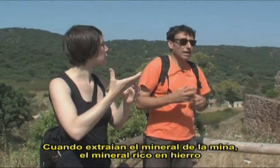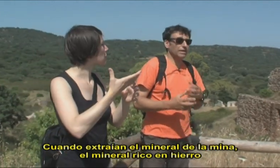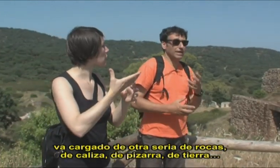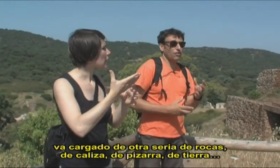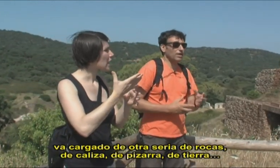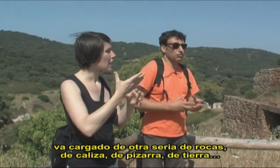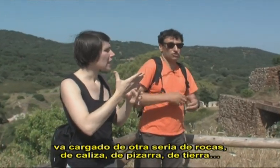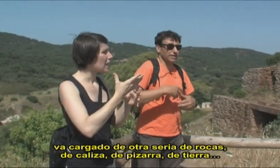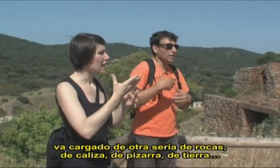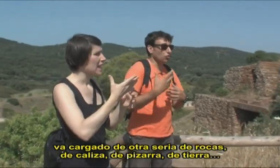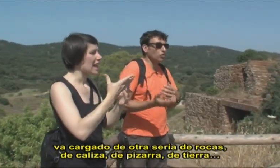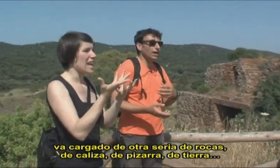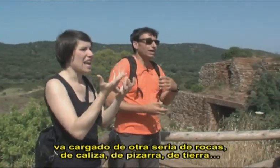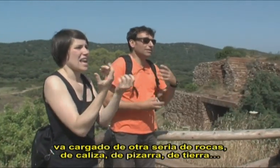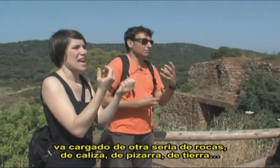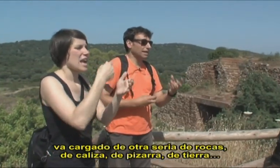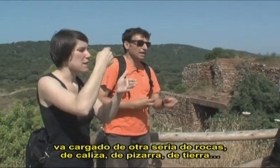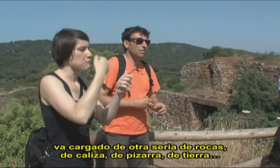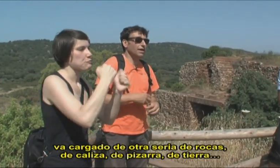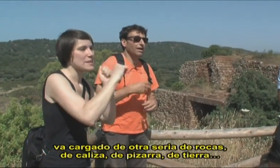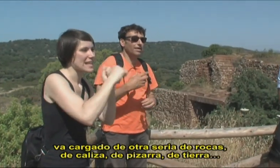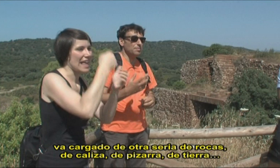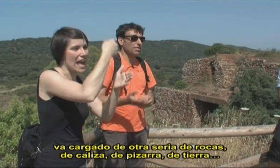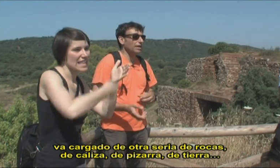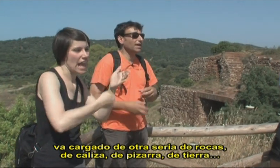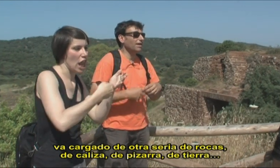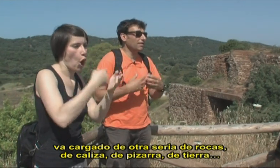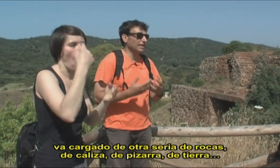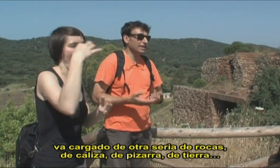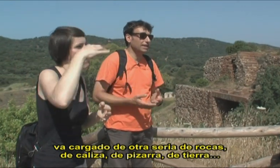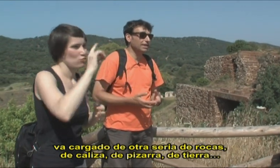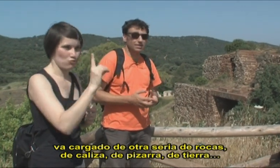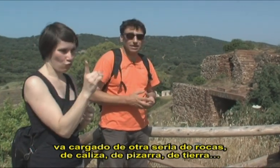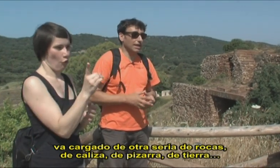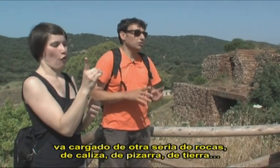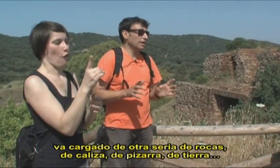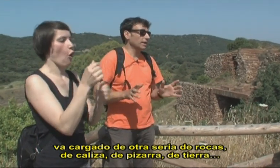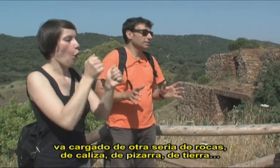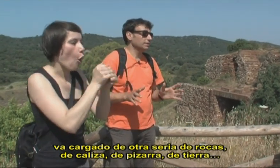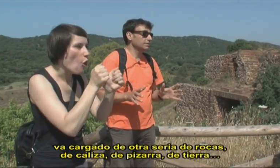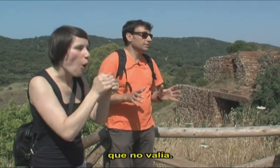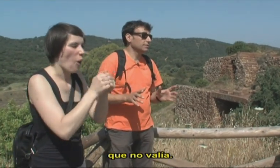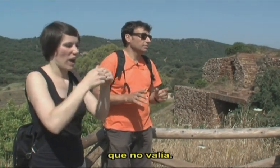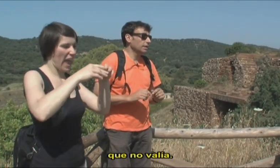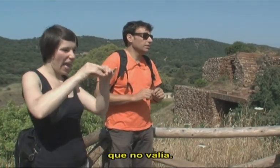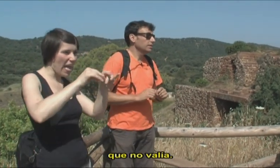va cargado de otra serie de rocas, de calizas, de pizarras, de tierra, que no valía.